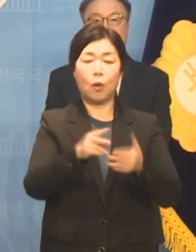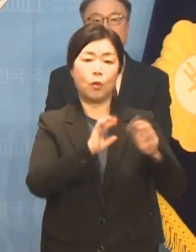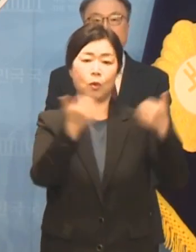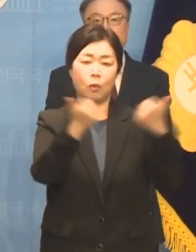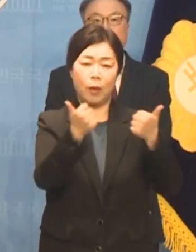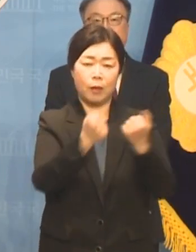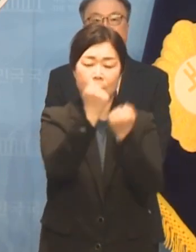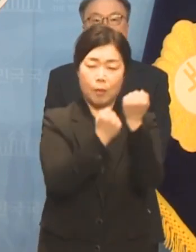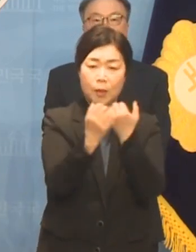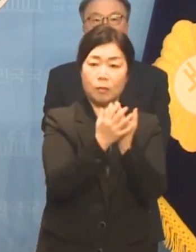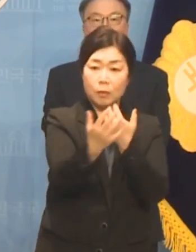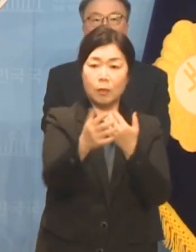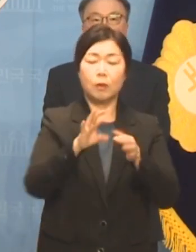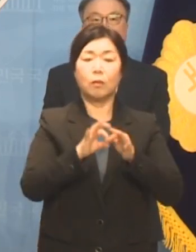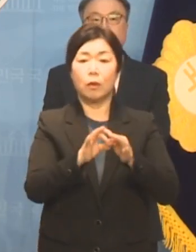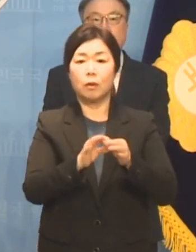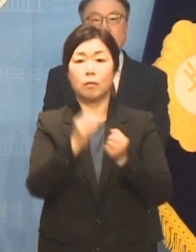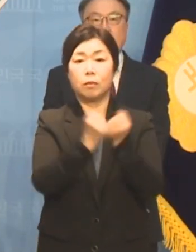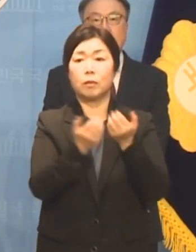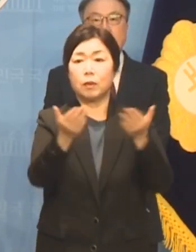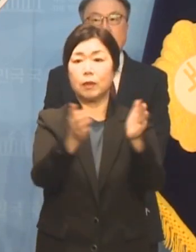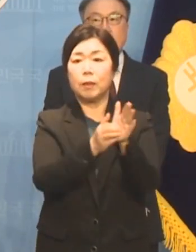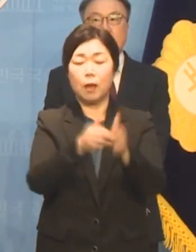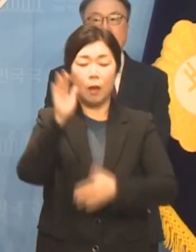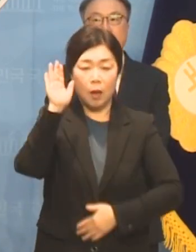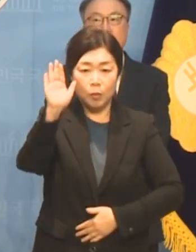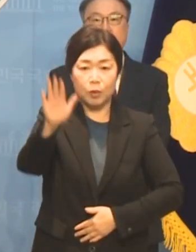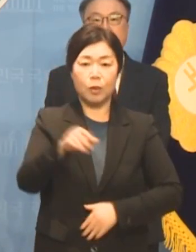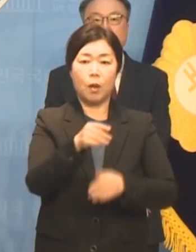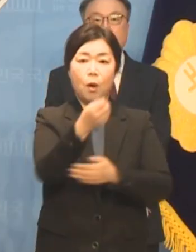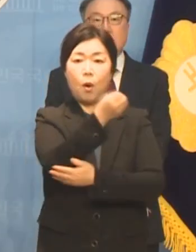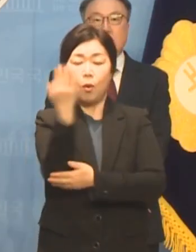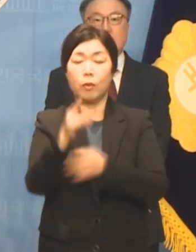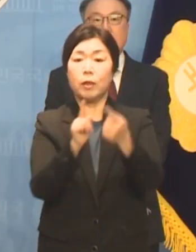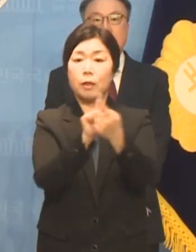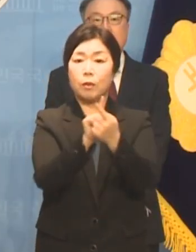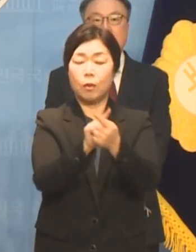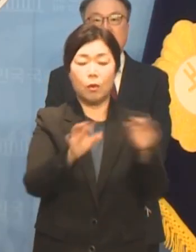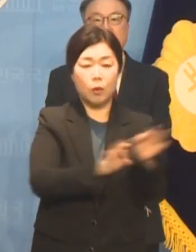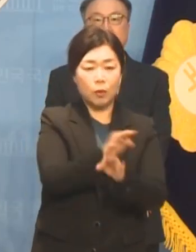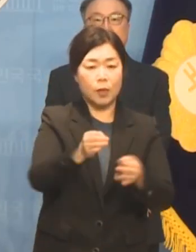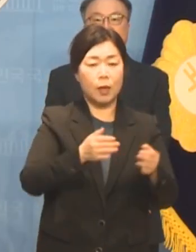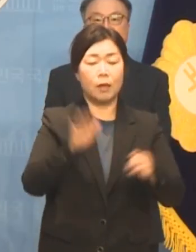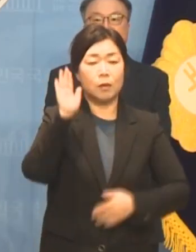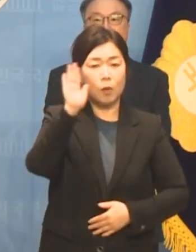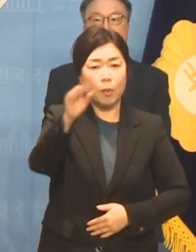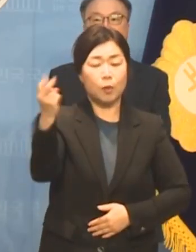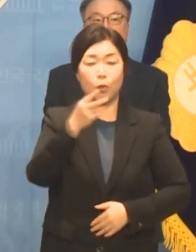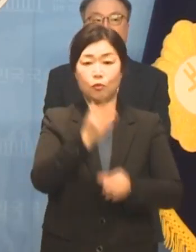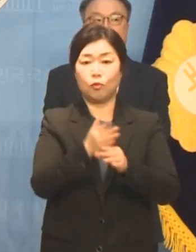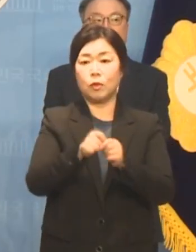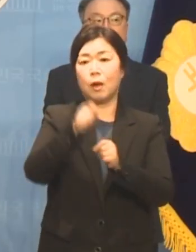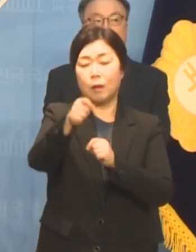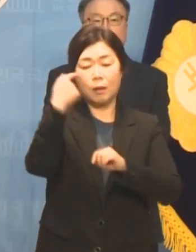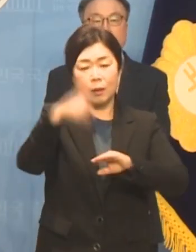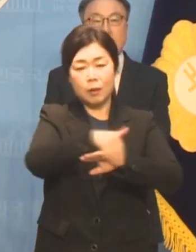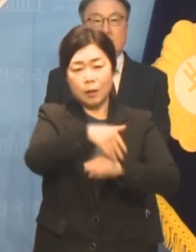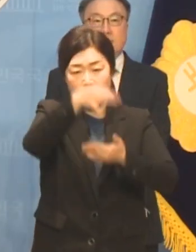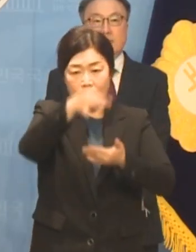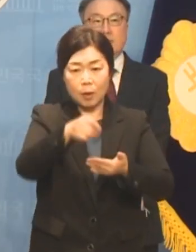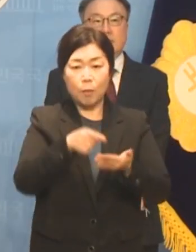토론회, 세미나 등을 통해 이루어져 왔습니다. 앞으로는 언론을 대상으로 경제 전망, 중장기 재정 전망